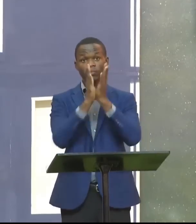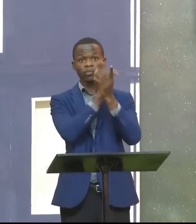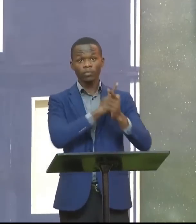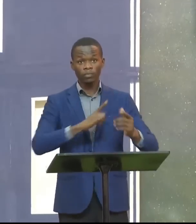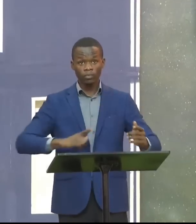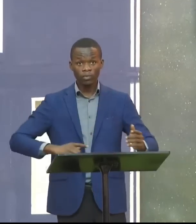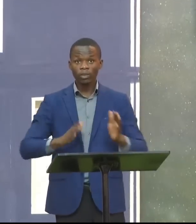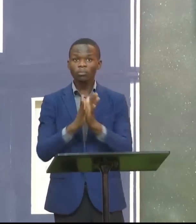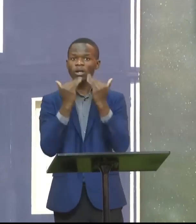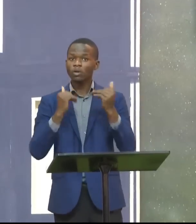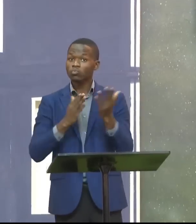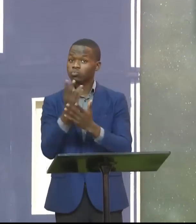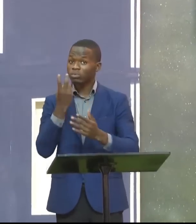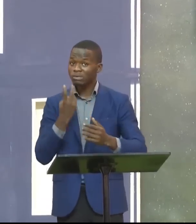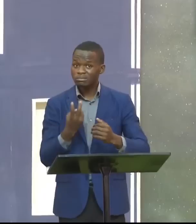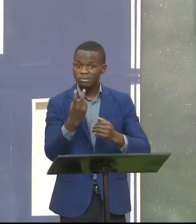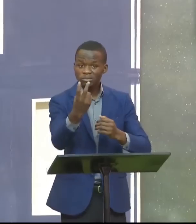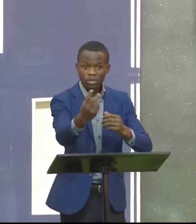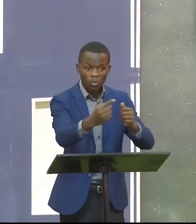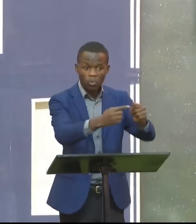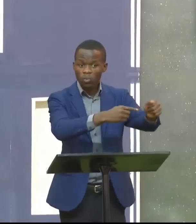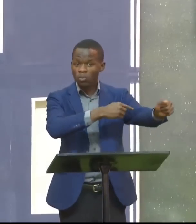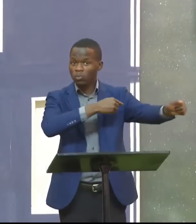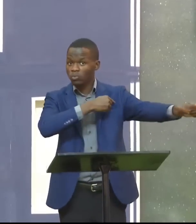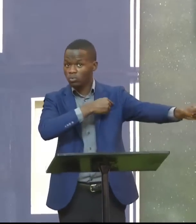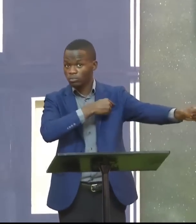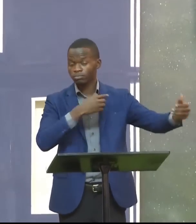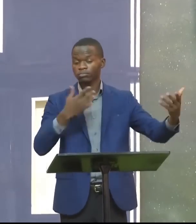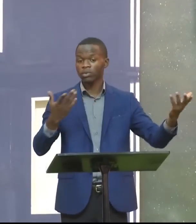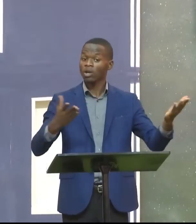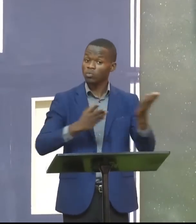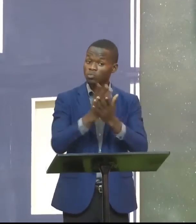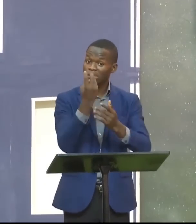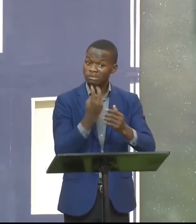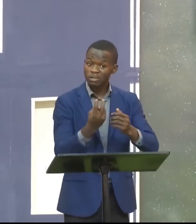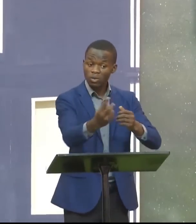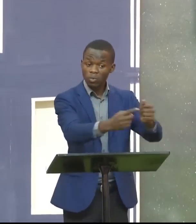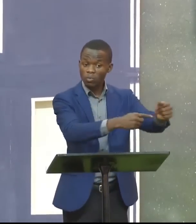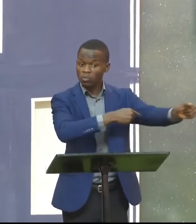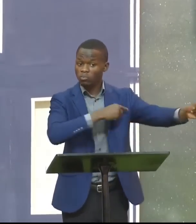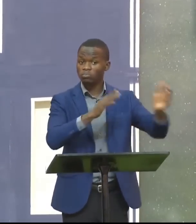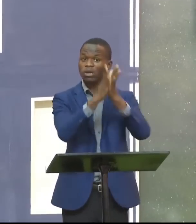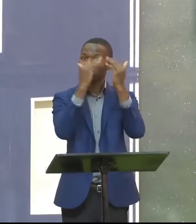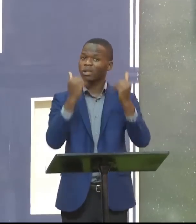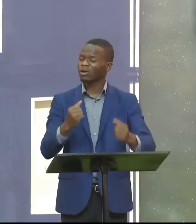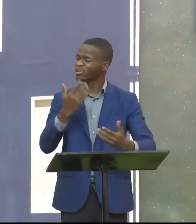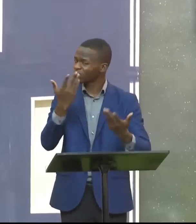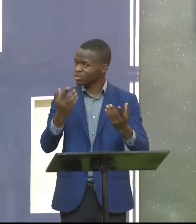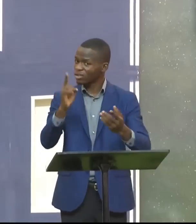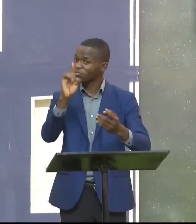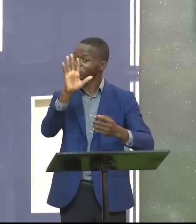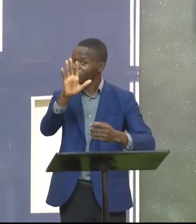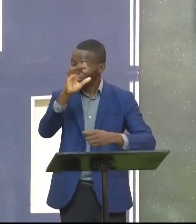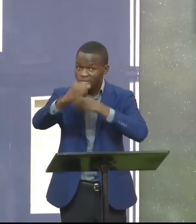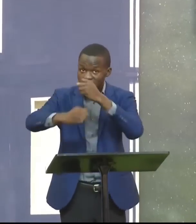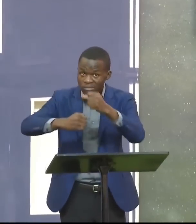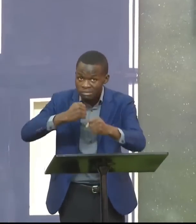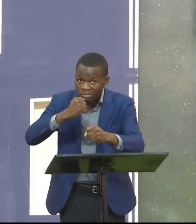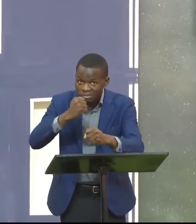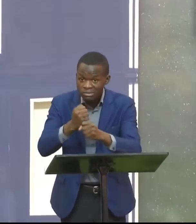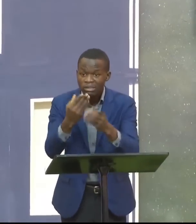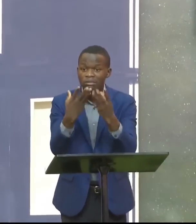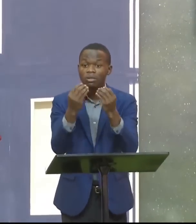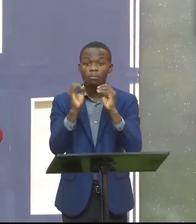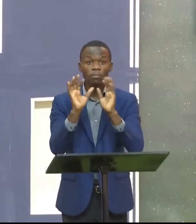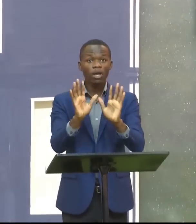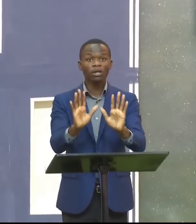abooluganda. Olugendo lubadde luwanvu. Lubadde luwanvu abooluganda emyaka 15 tegibadde